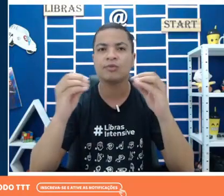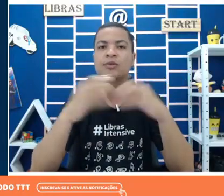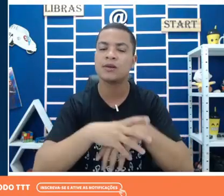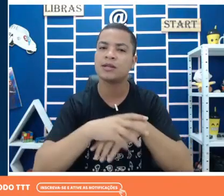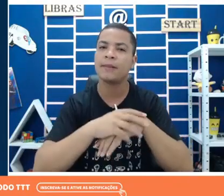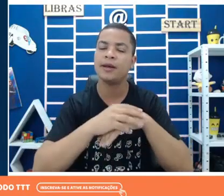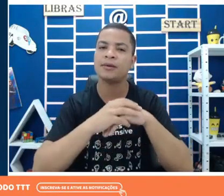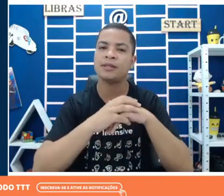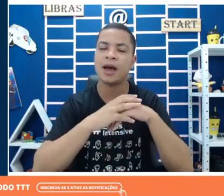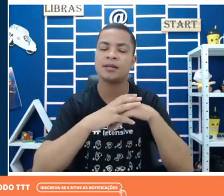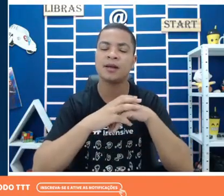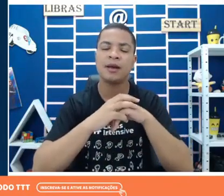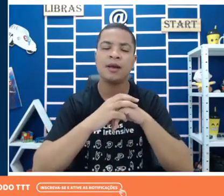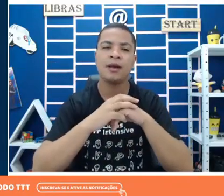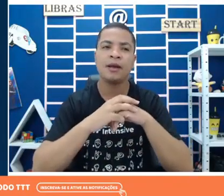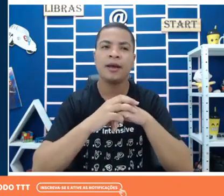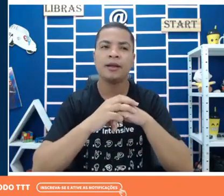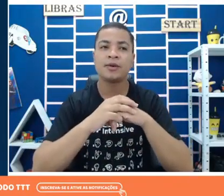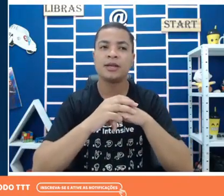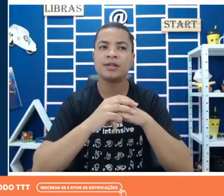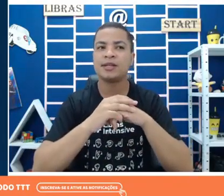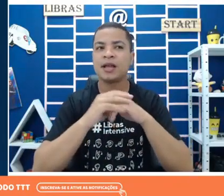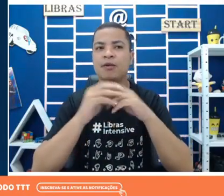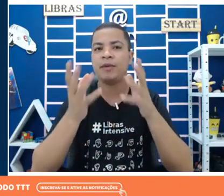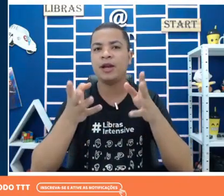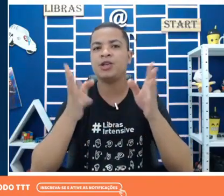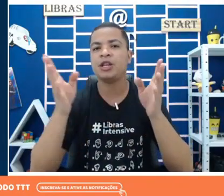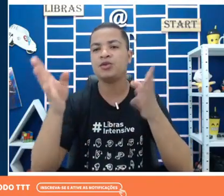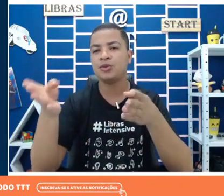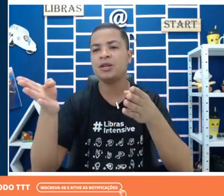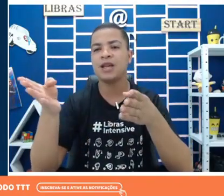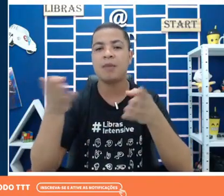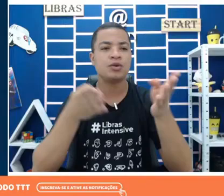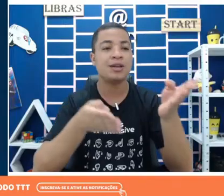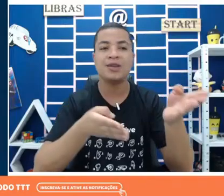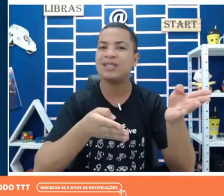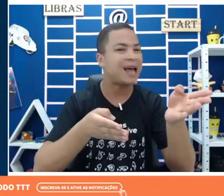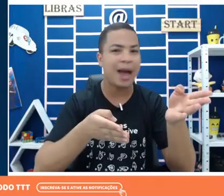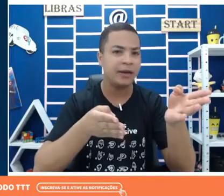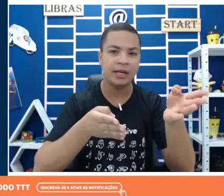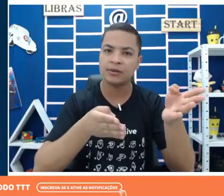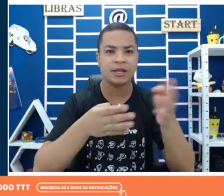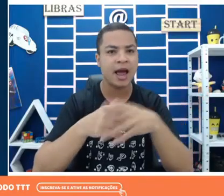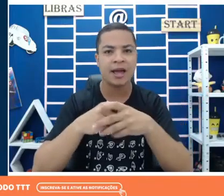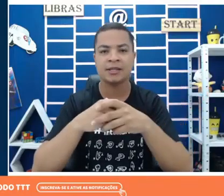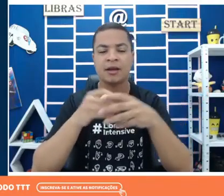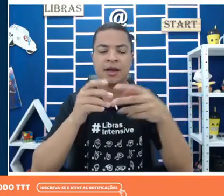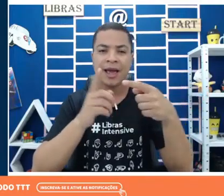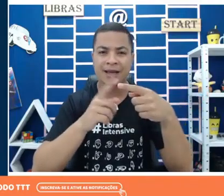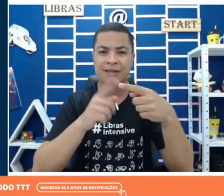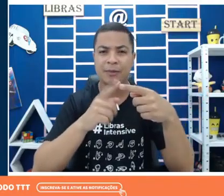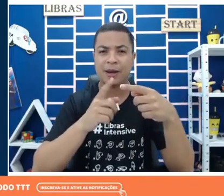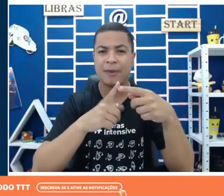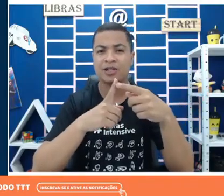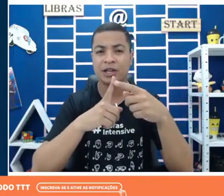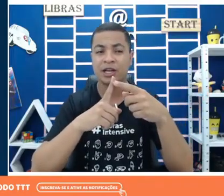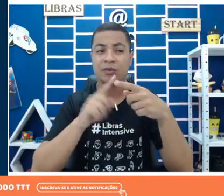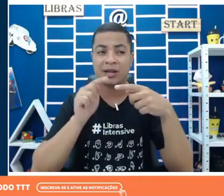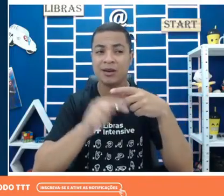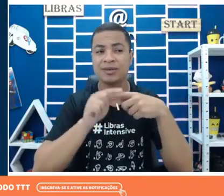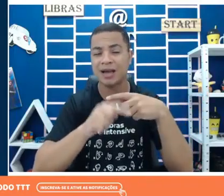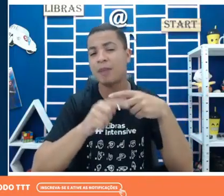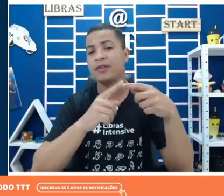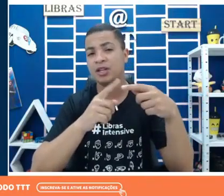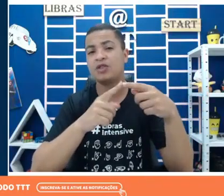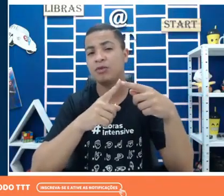existem surdos que não sabem língua de sinais. Então, assim, se você está num ambiente que tem surdo que sabe e surdo que não sabe língua de sinais, essa primeira parte aqui,